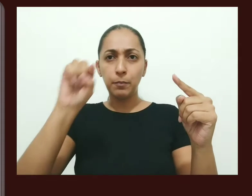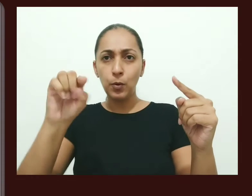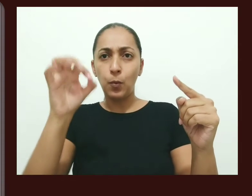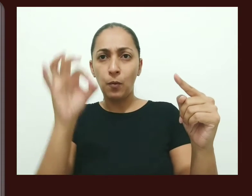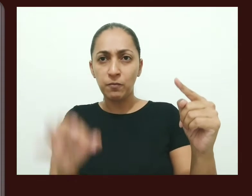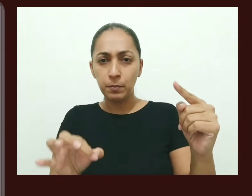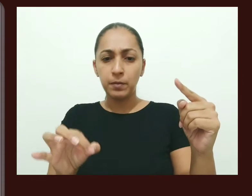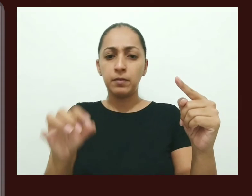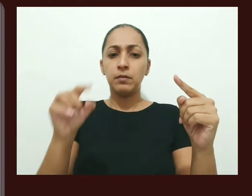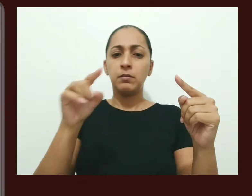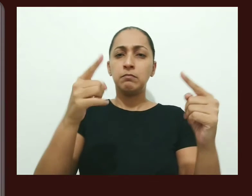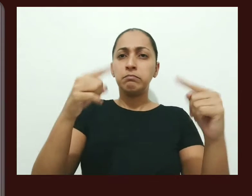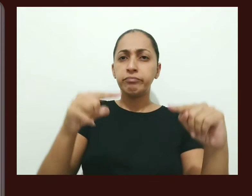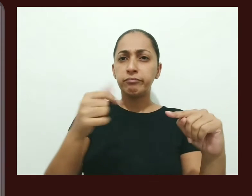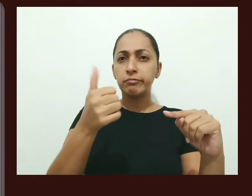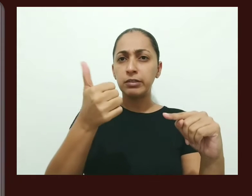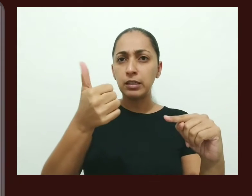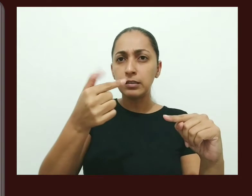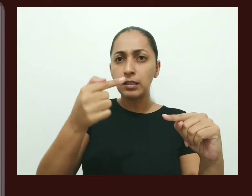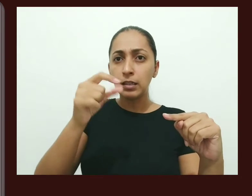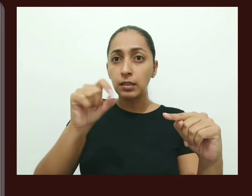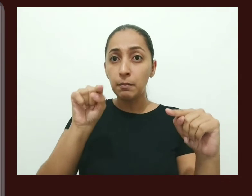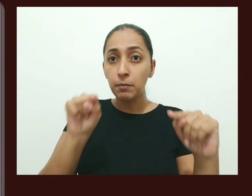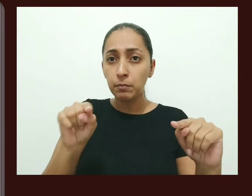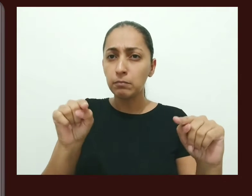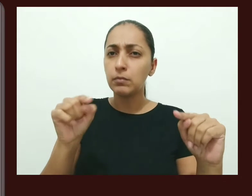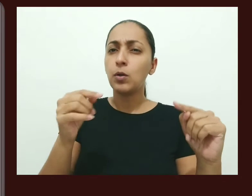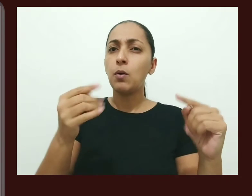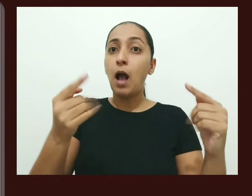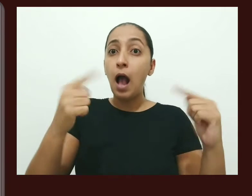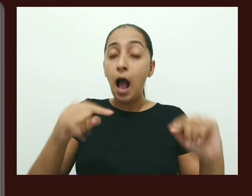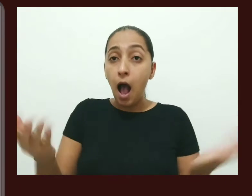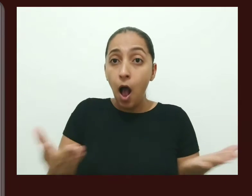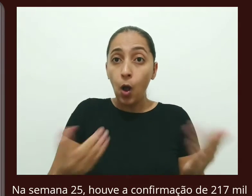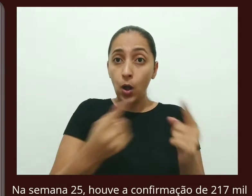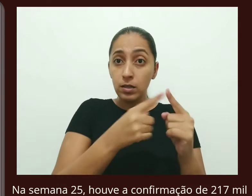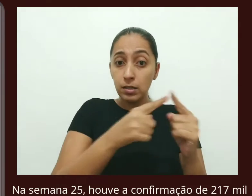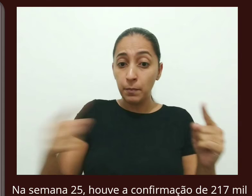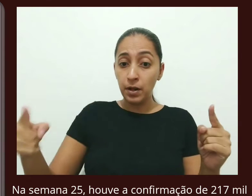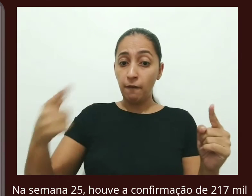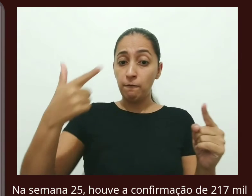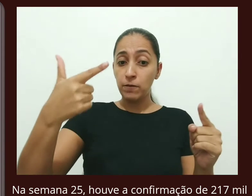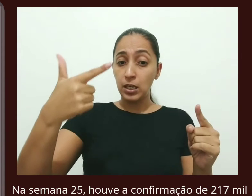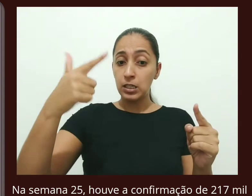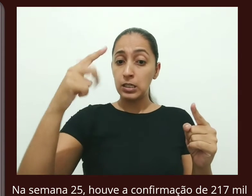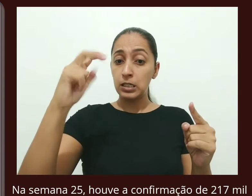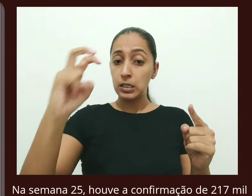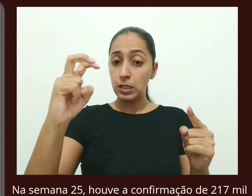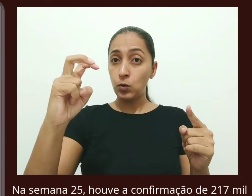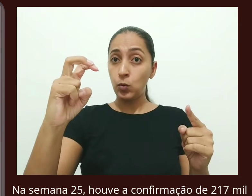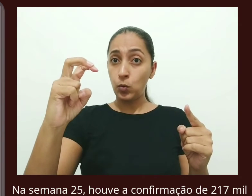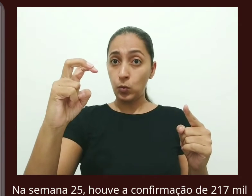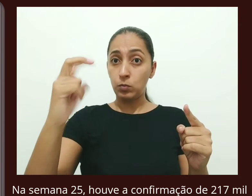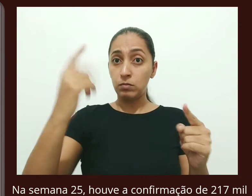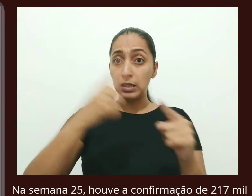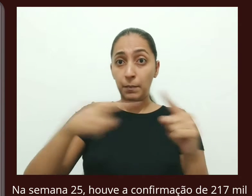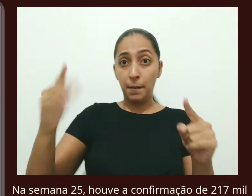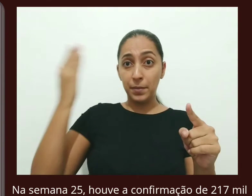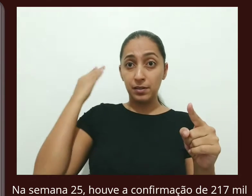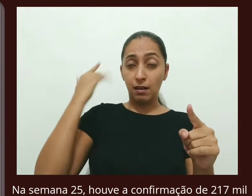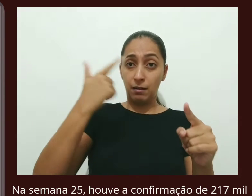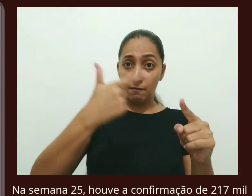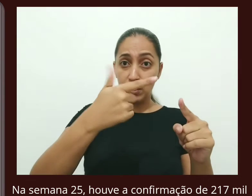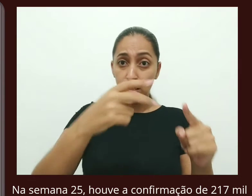semanas de 23 e 24, os números de casos confirmados estavam em torno de 170 mil. Agora, na semana 25, houve